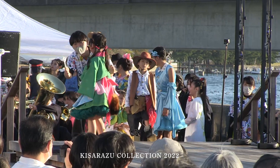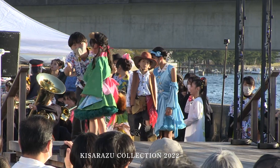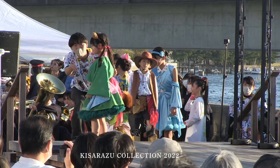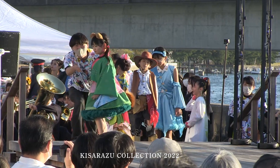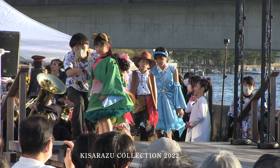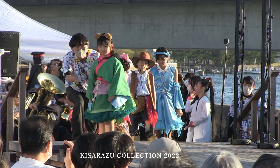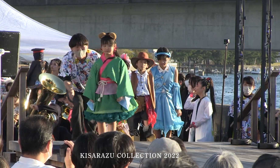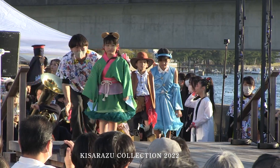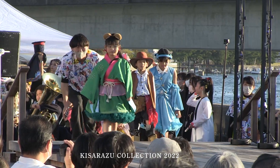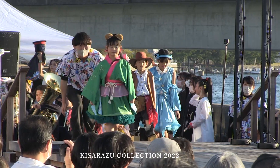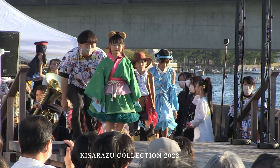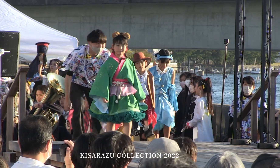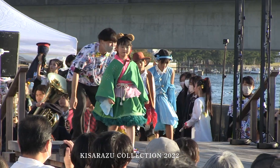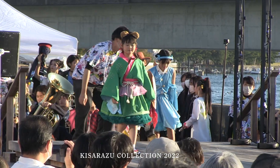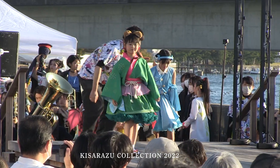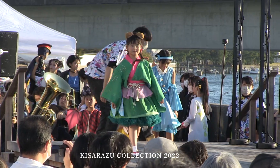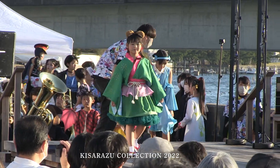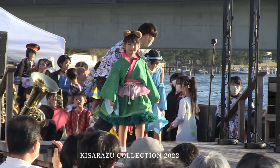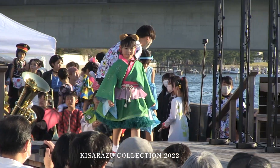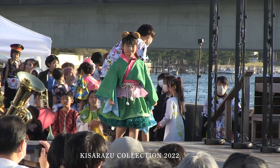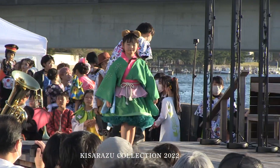、ぜひご覧ください。